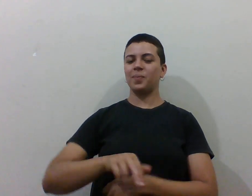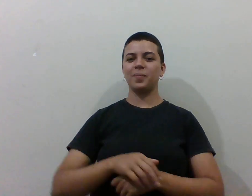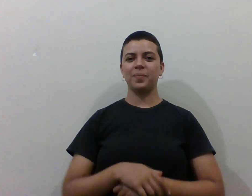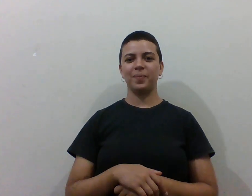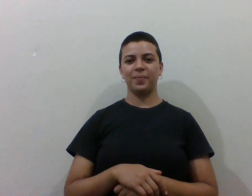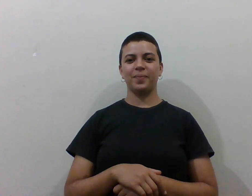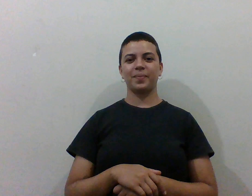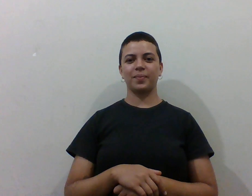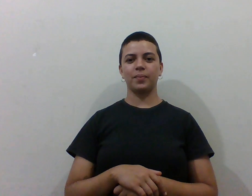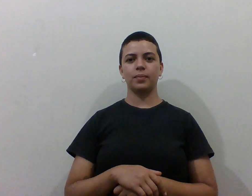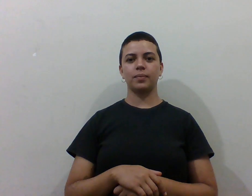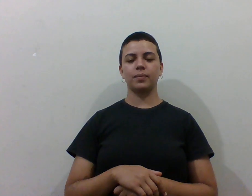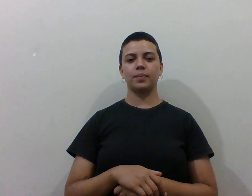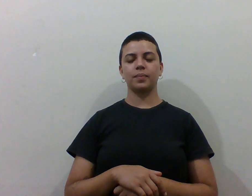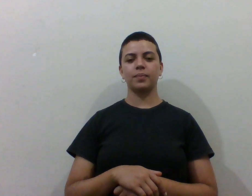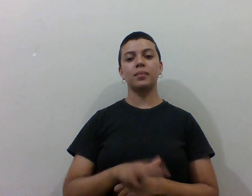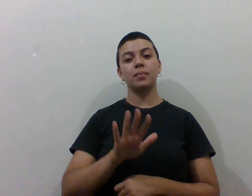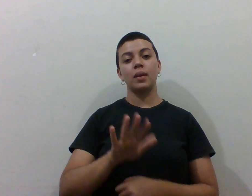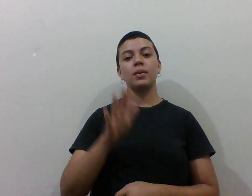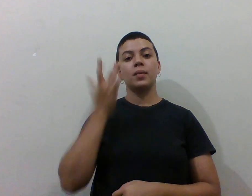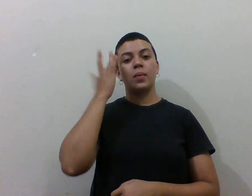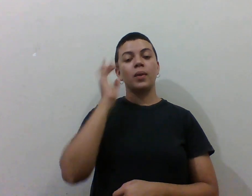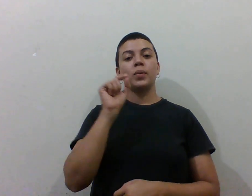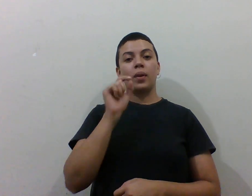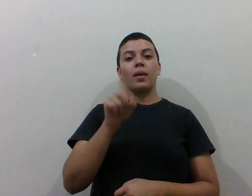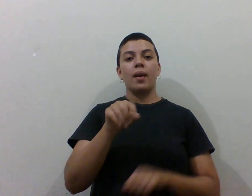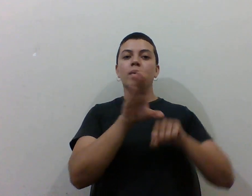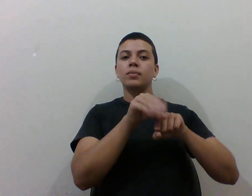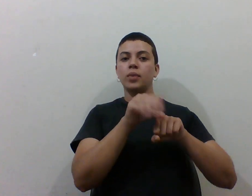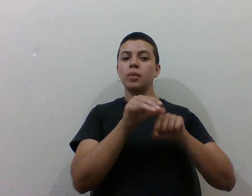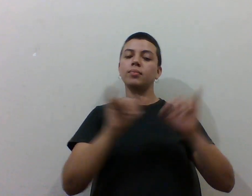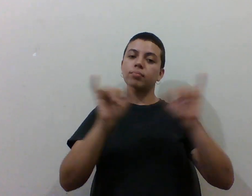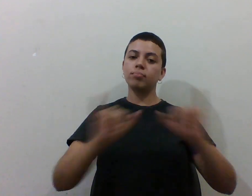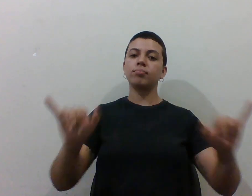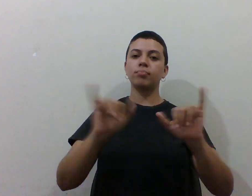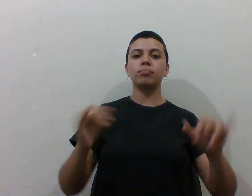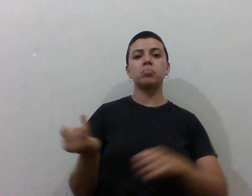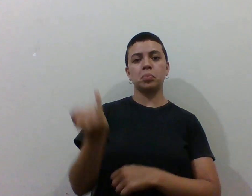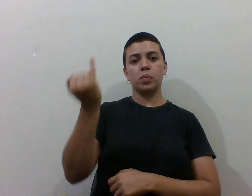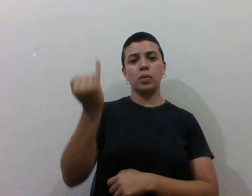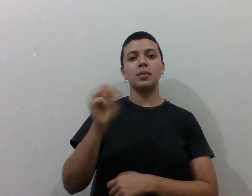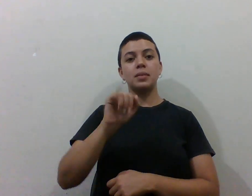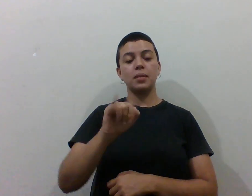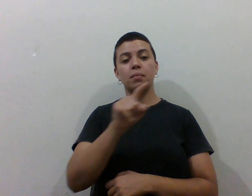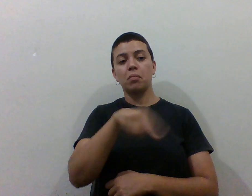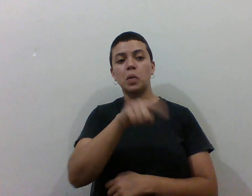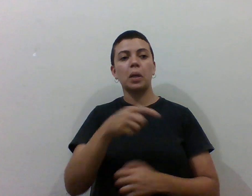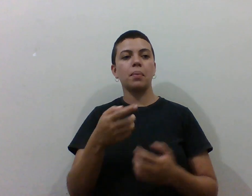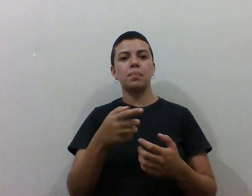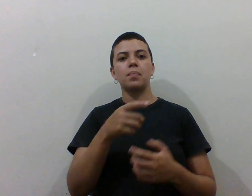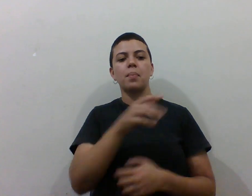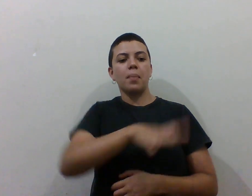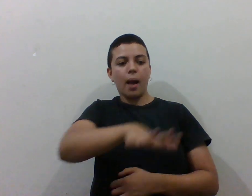não é do direito talvez né a questão dos concursos ajude mesmo quem não é do direito para saber o que é direito administrativo mas é assim uma disciplina